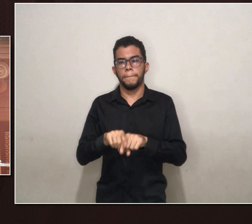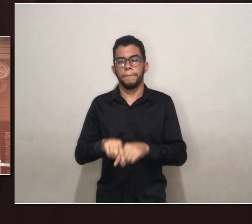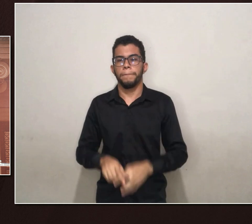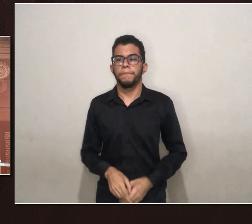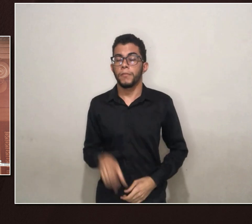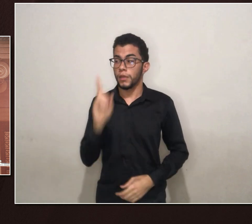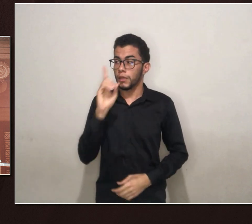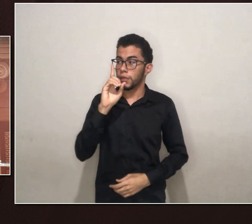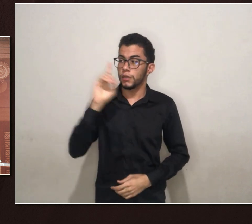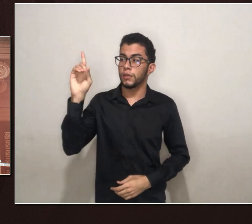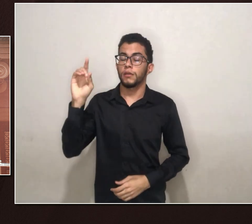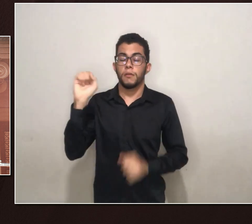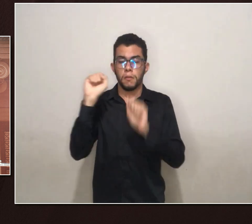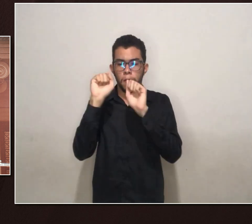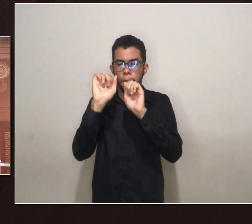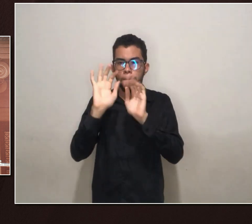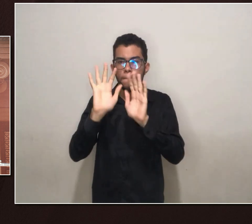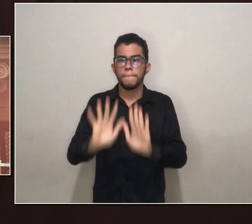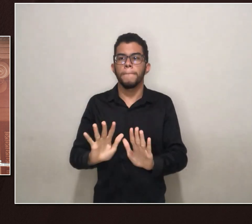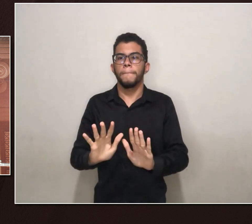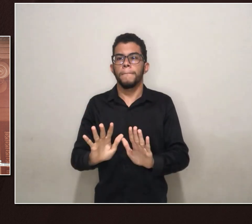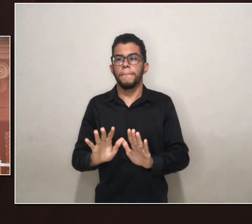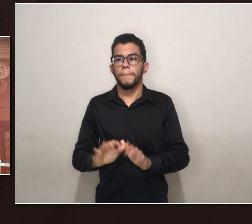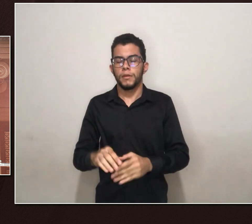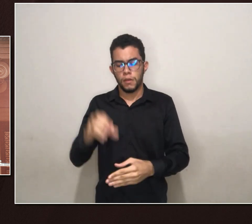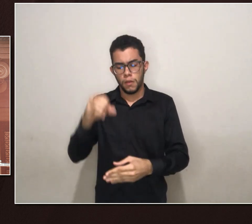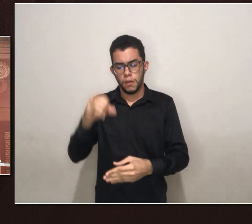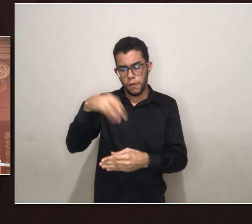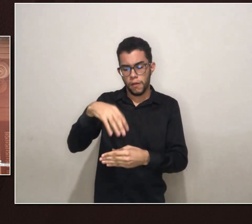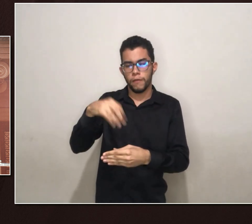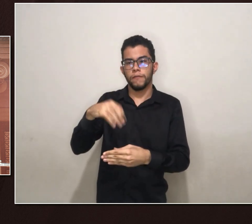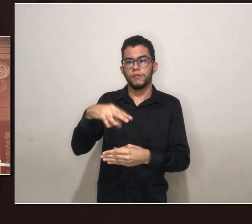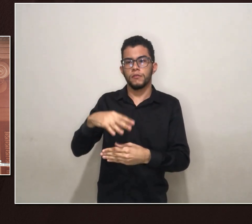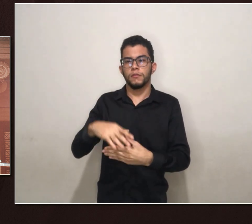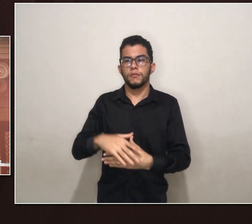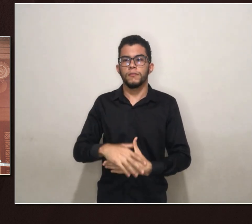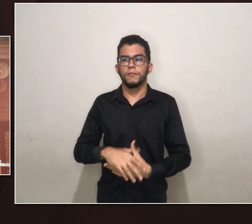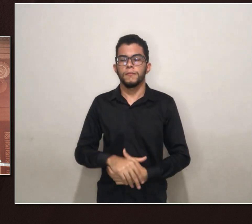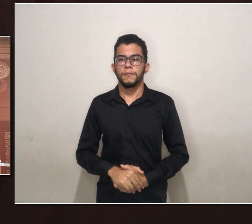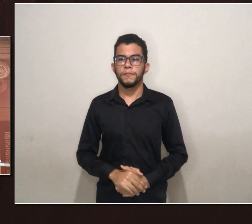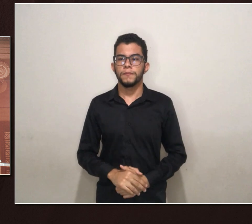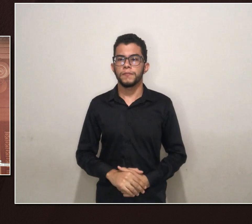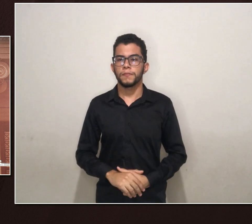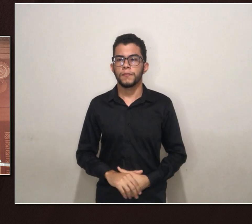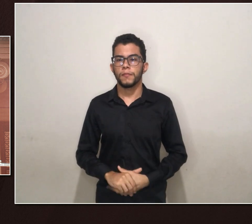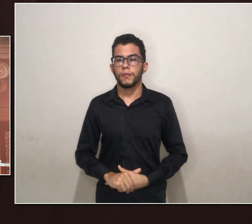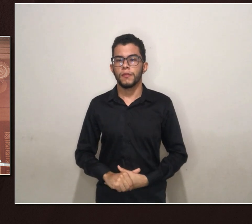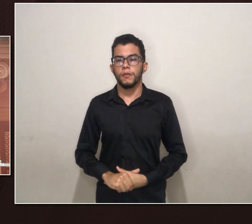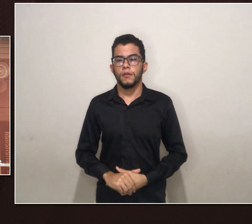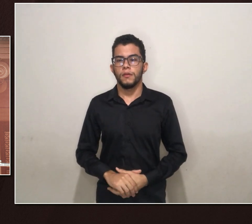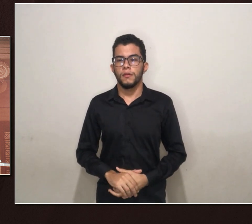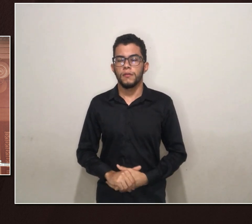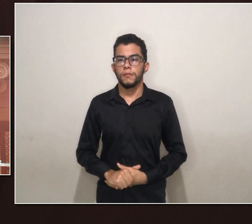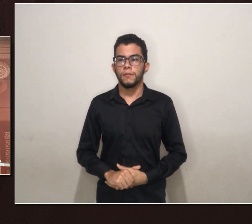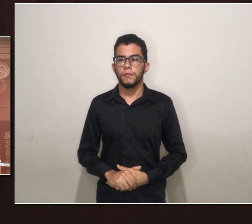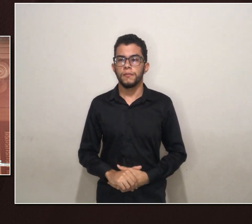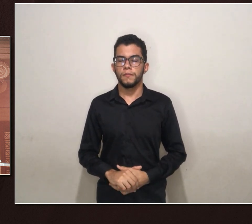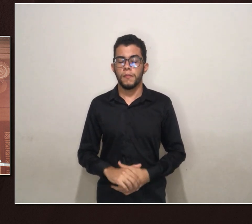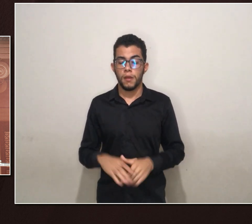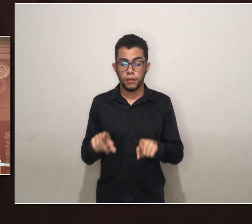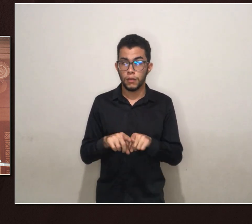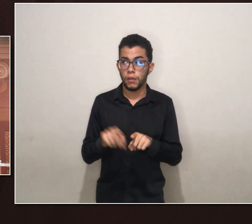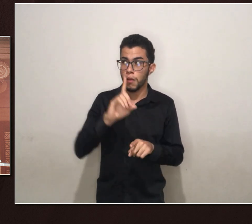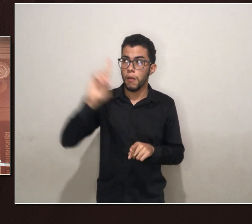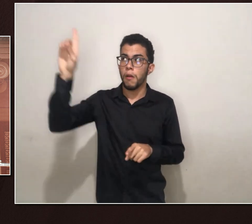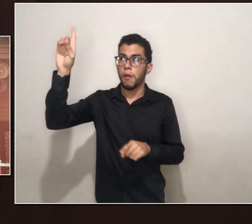suas ofertas não serão em vão, serão depositados numa conta celestial, né, e será